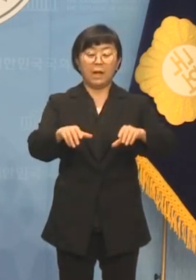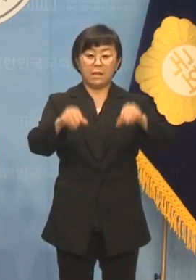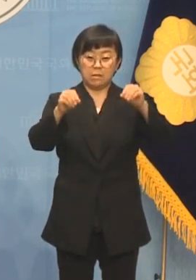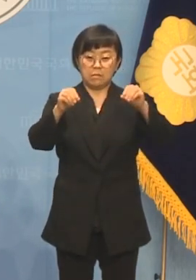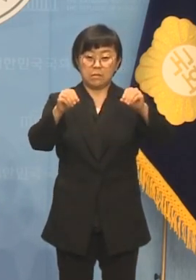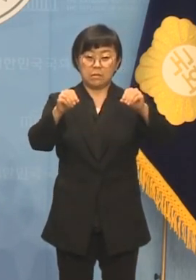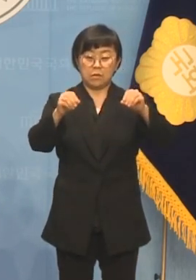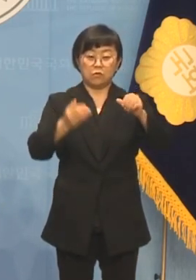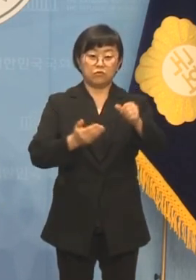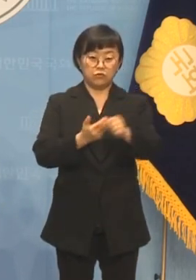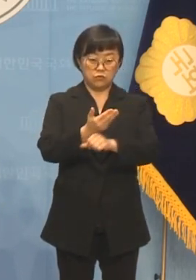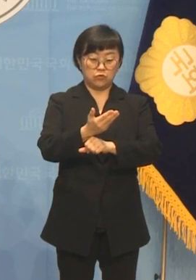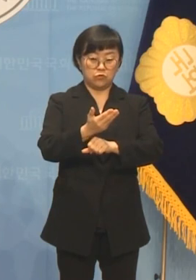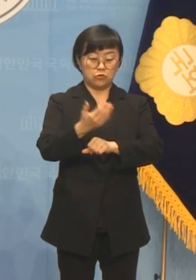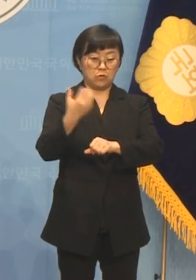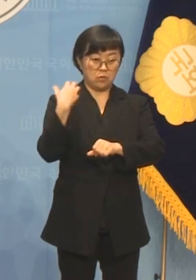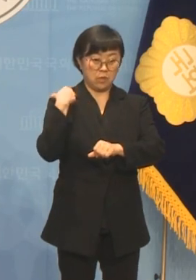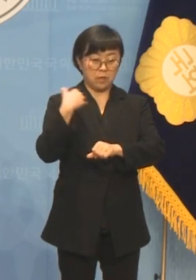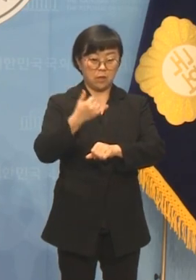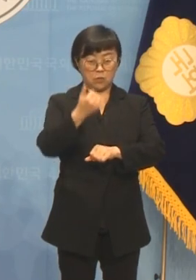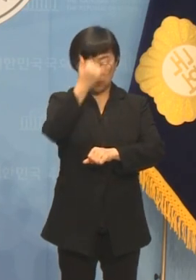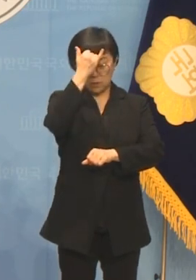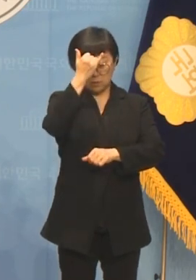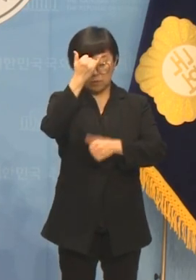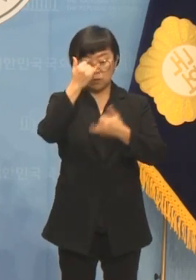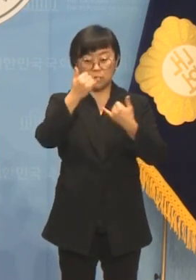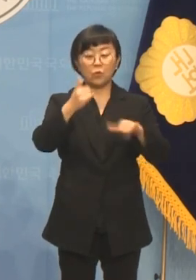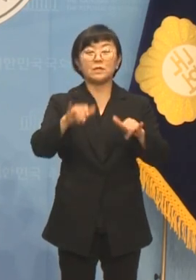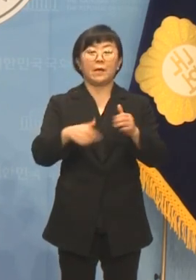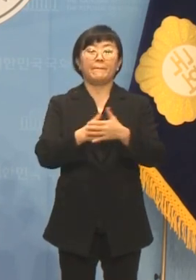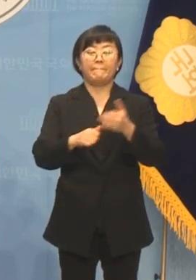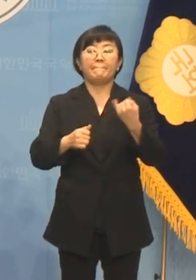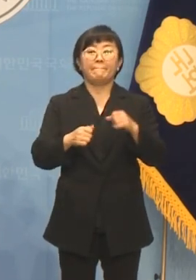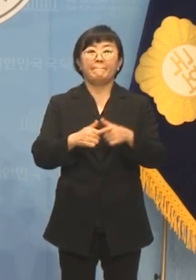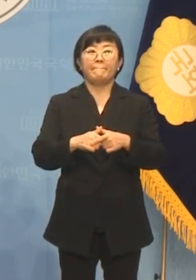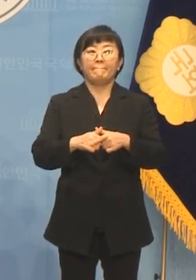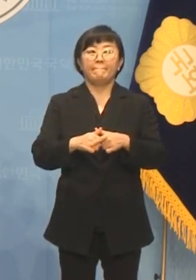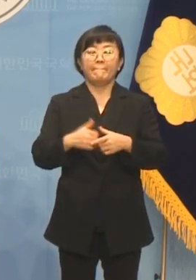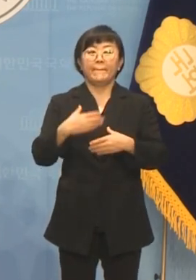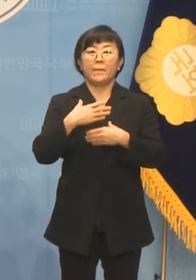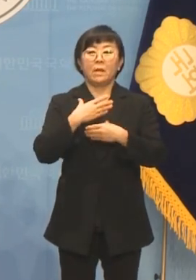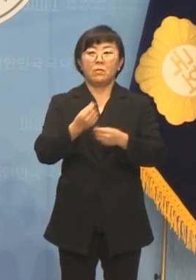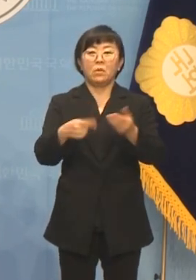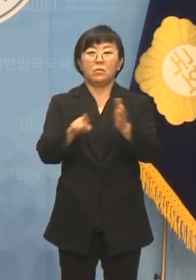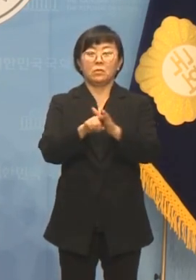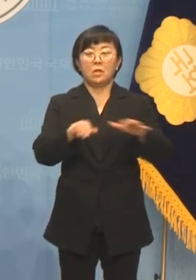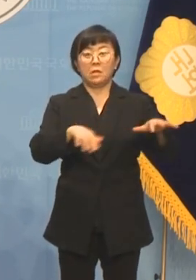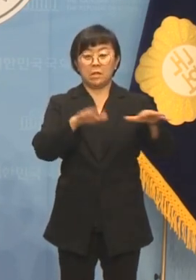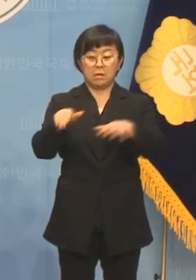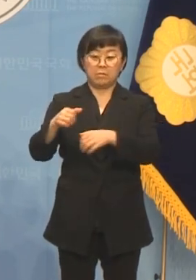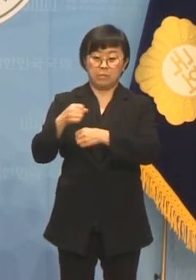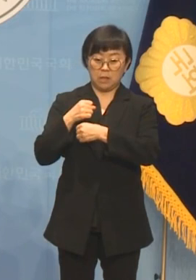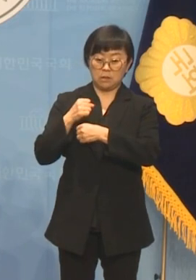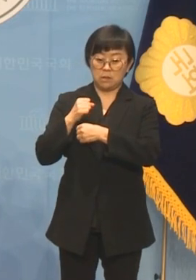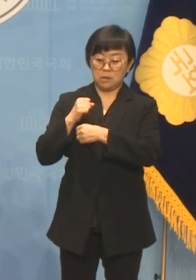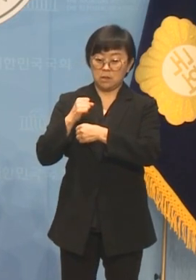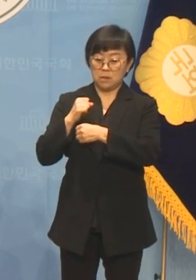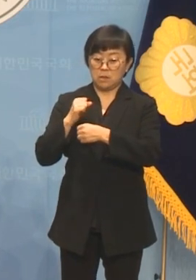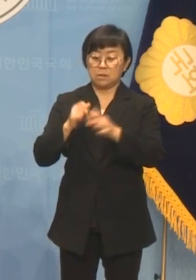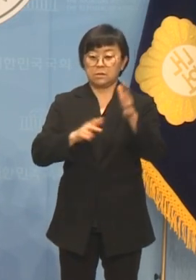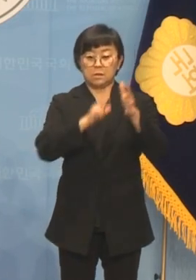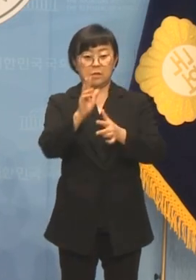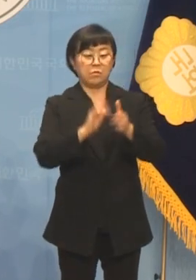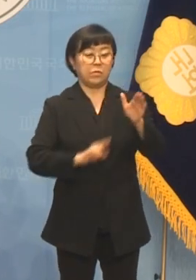효자 역할뿐만 아니라 대한민국 안보를 굳건히 지켜온 해양방위산업의 최선봉의